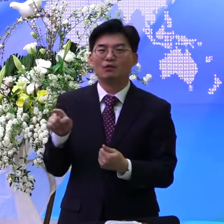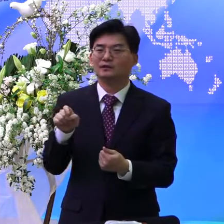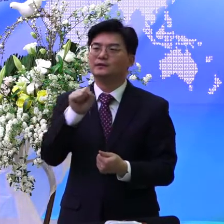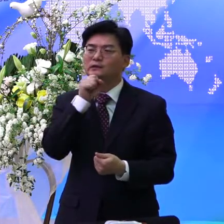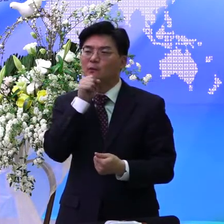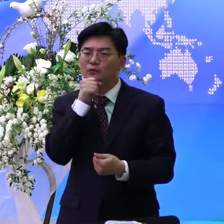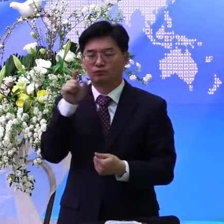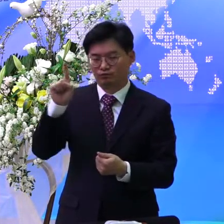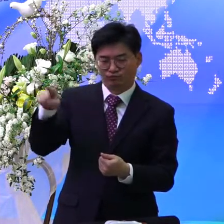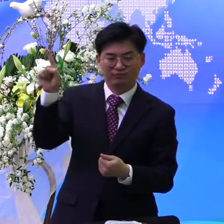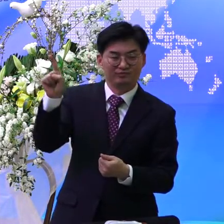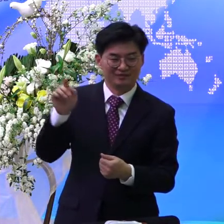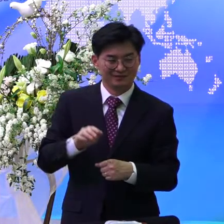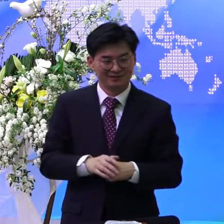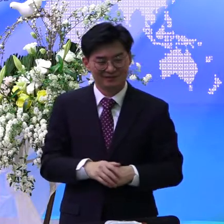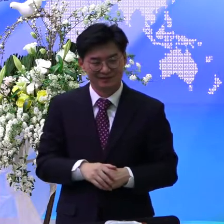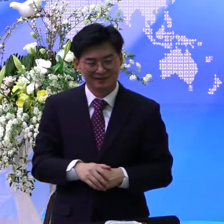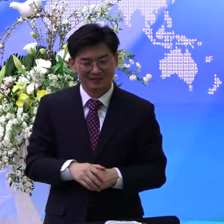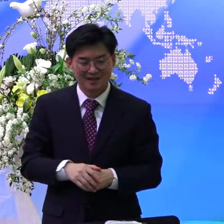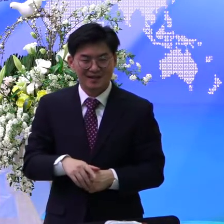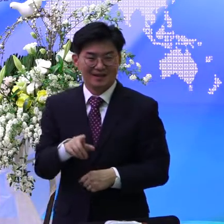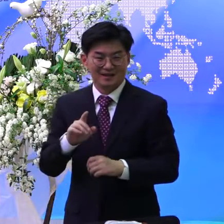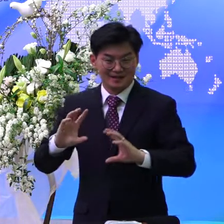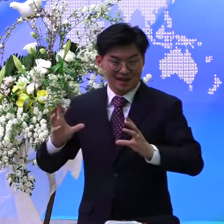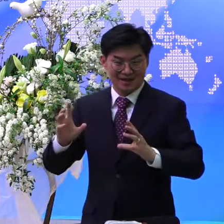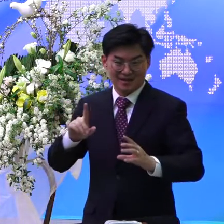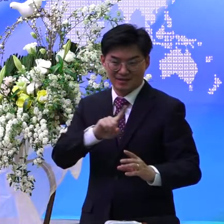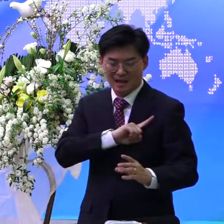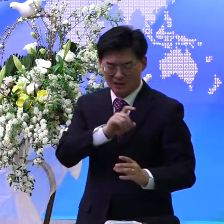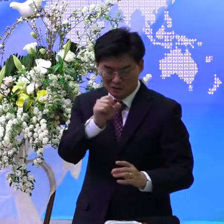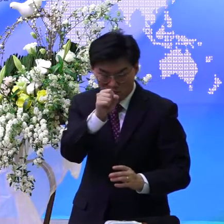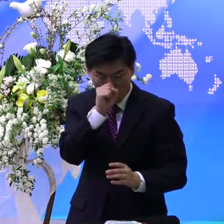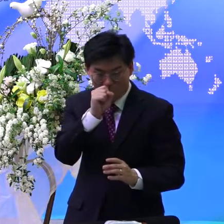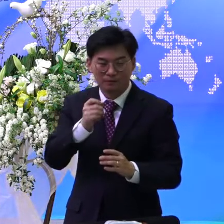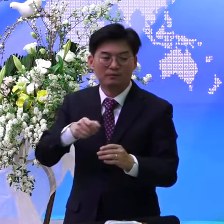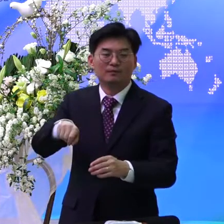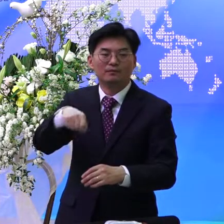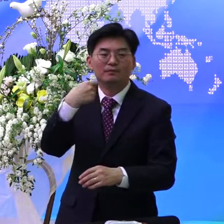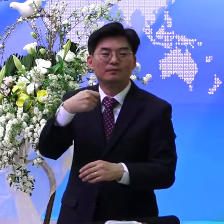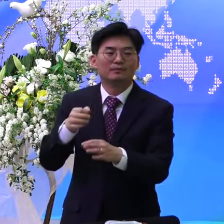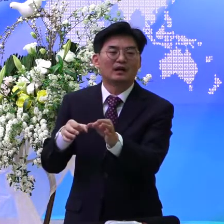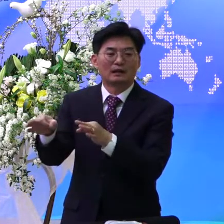치필렛이라는 이 기업을 세계 최고의 패스트푸드점으로 선정했습니다.